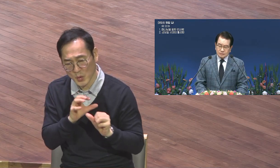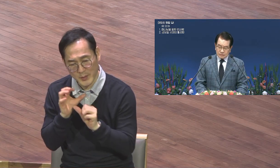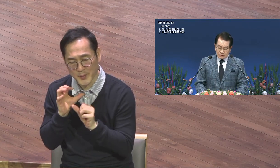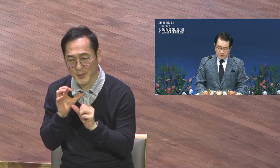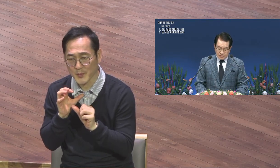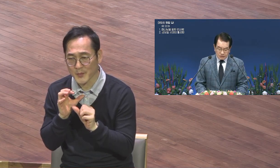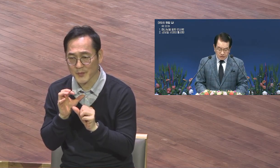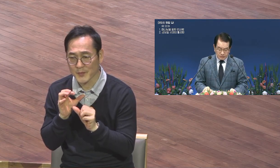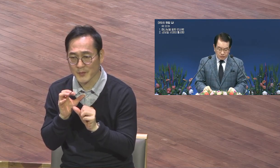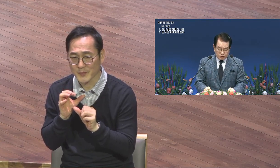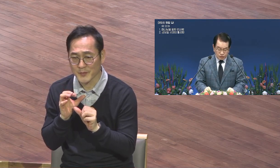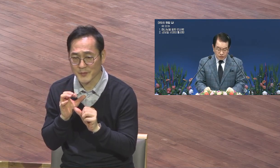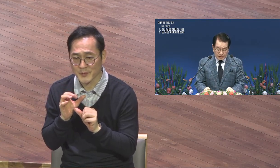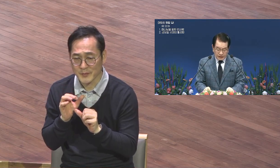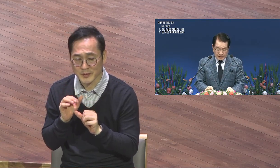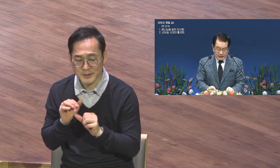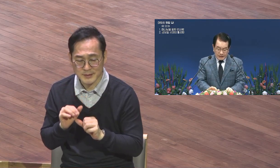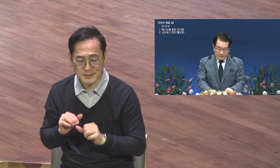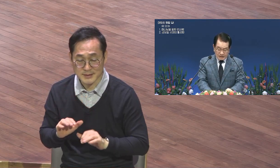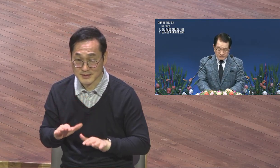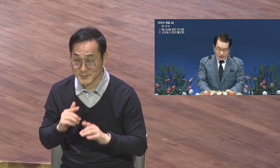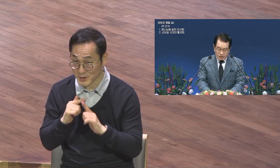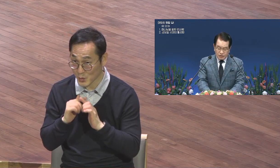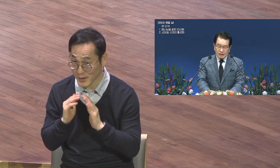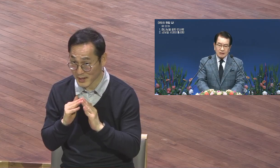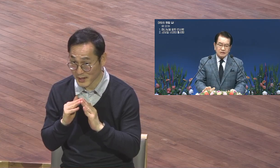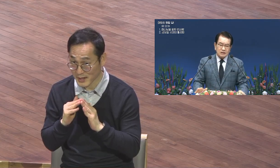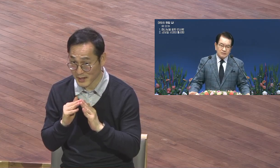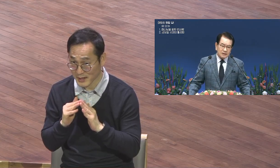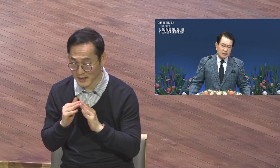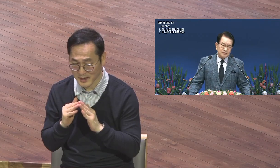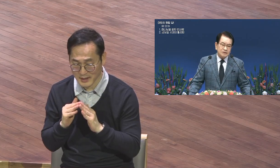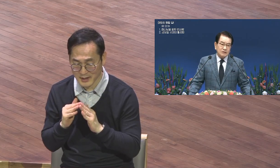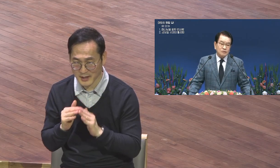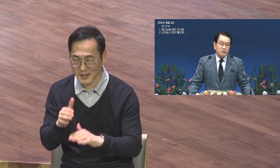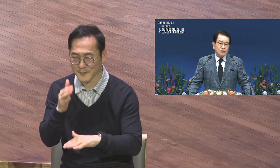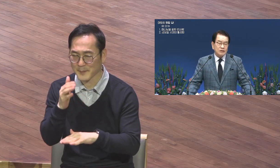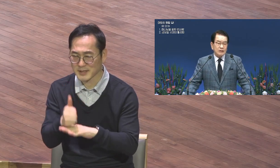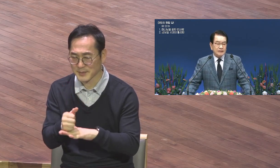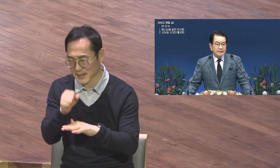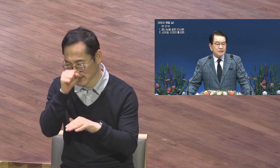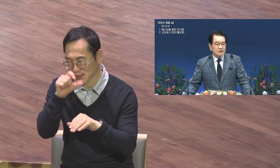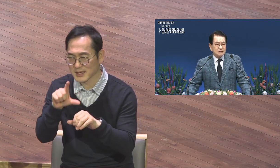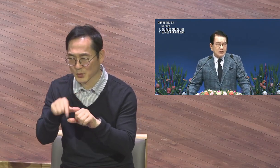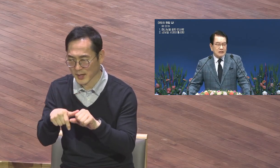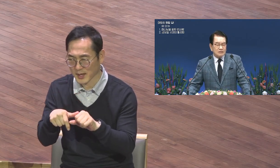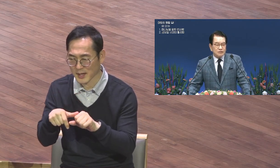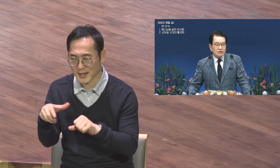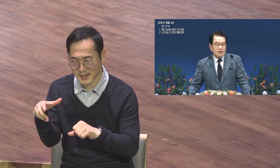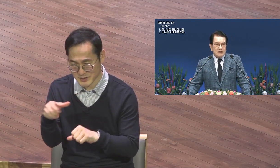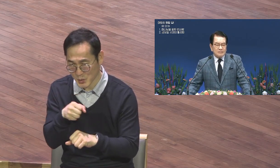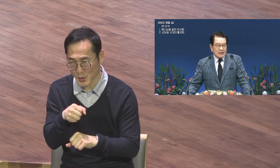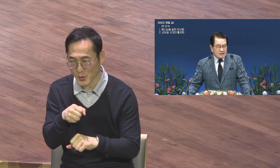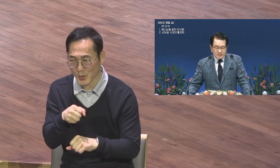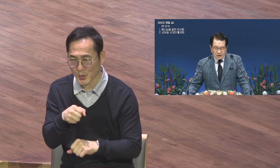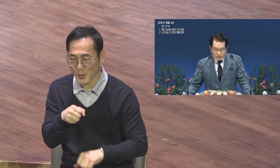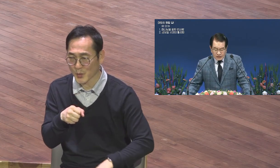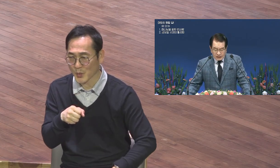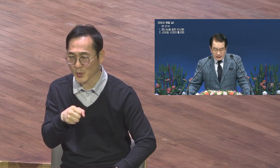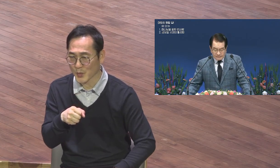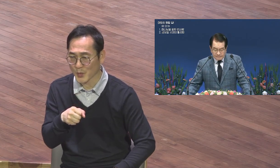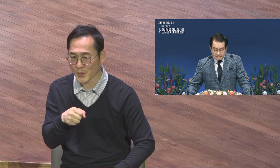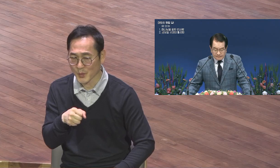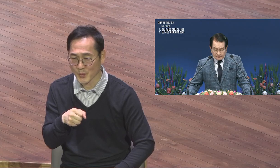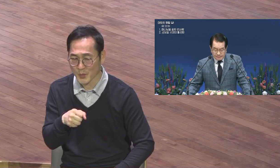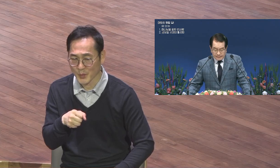가지고 특별히 지금이 우리 후대에게 마지막 기회라는 절박함이 있어야 돼요. 우리 렘넌트 사회 가는 분들 마지막